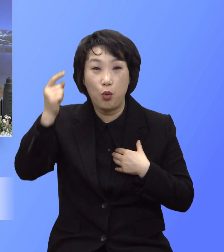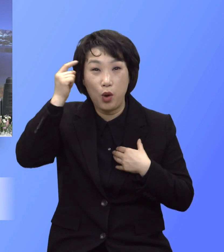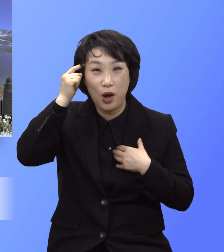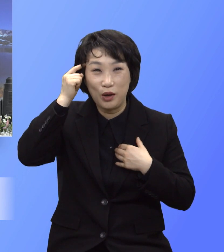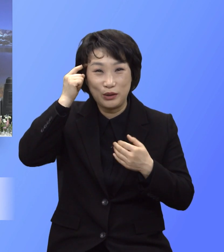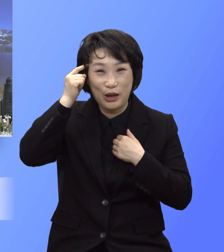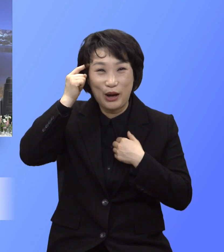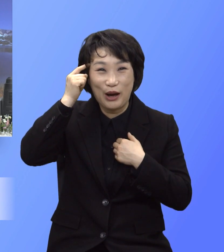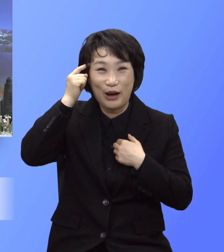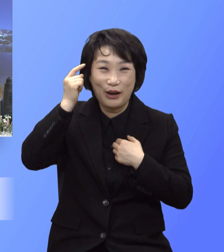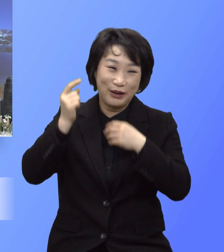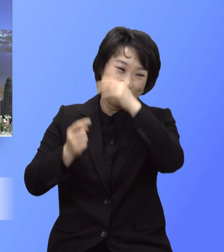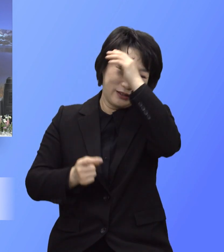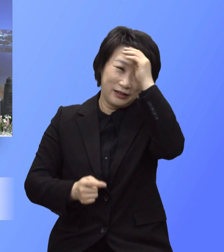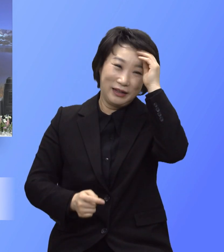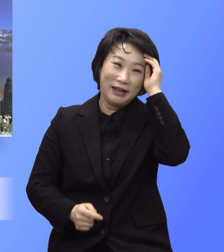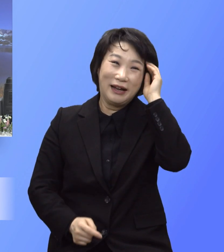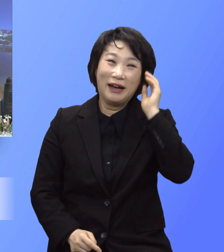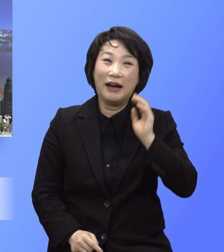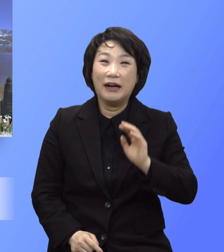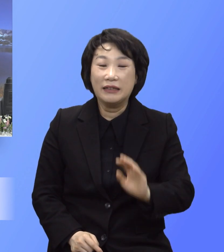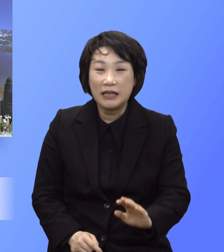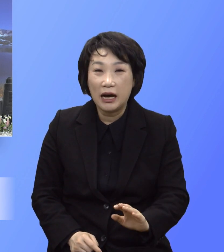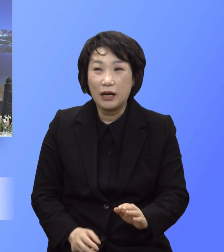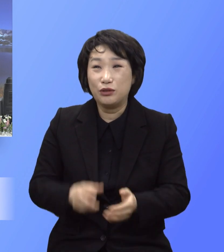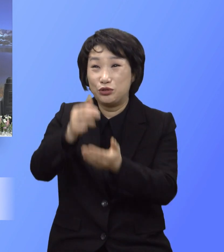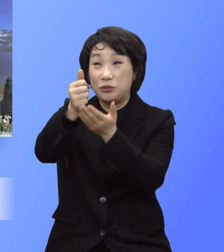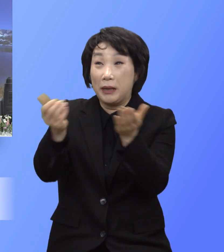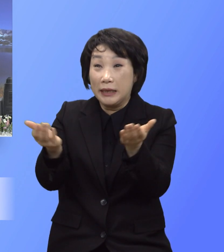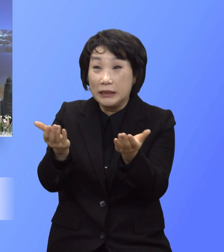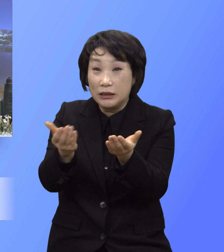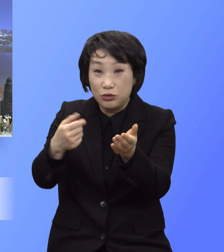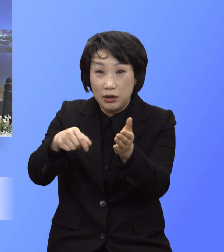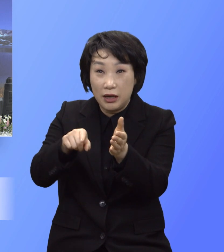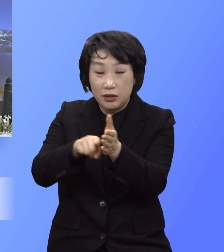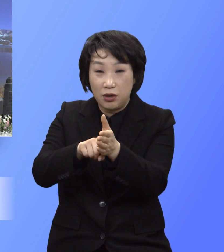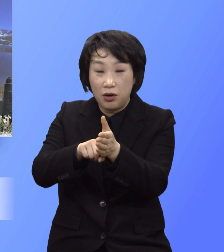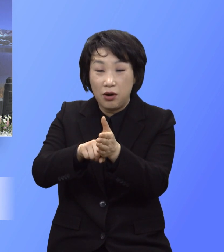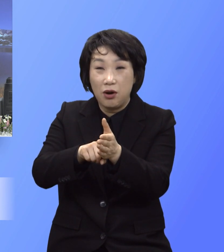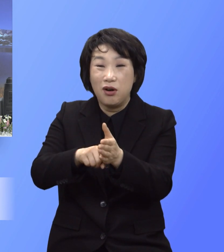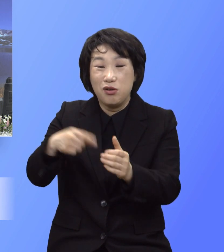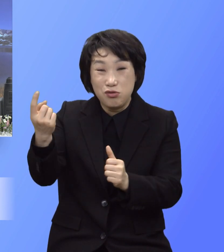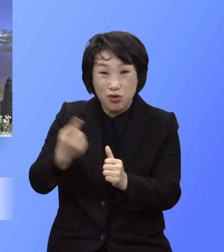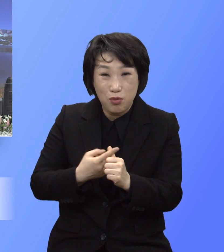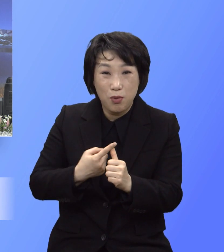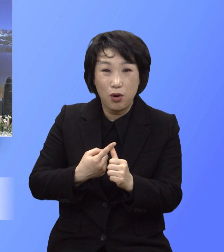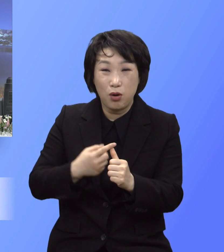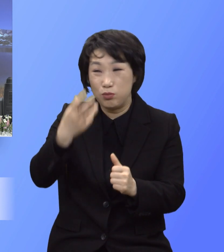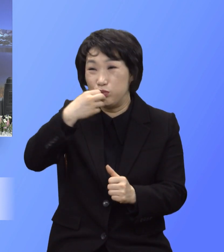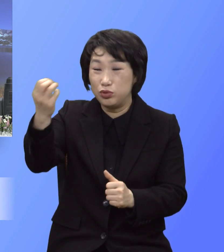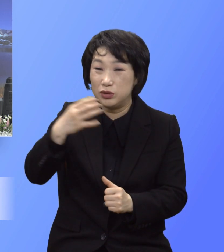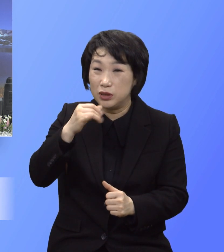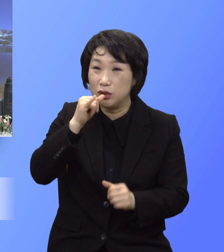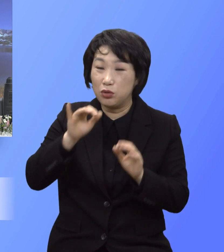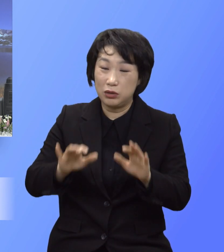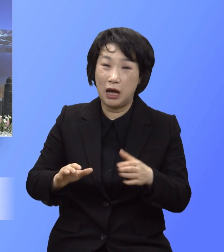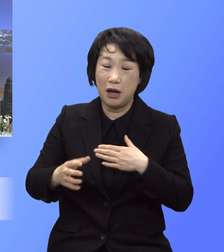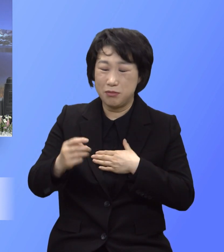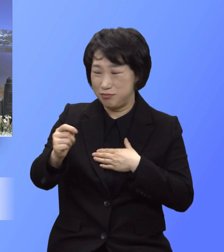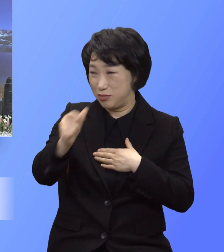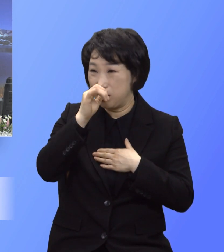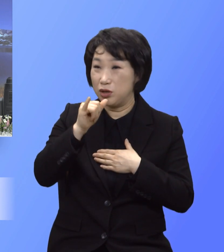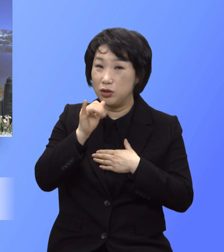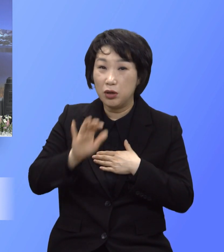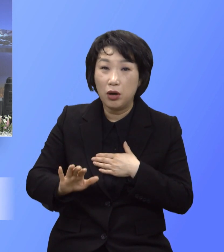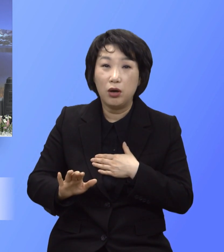왜 기쁘냐. 예, 주님의 일을 위해서 욕을 먹고 무시를 당하고 멸시를